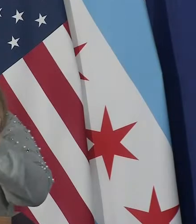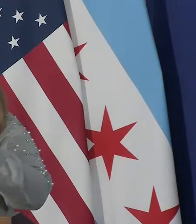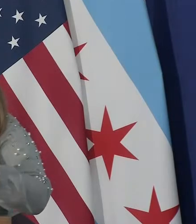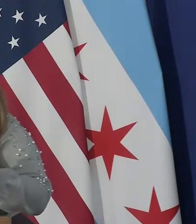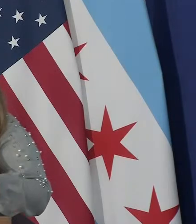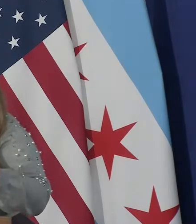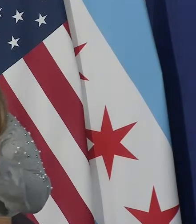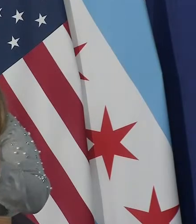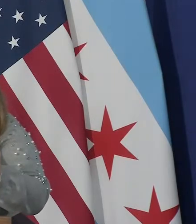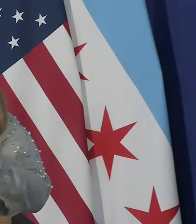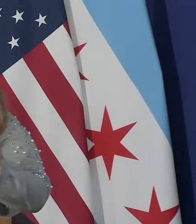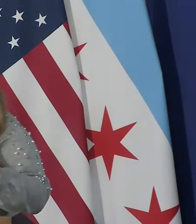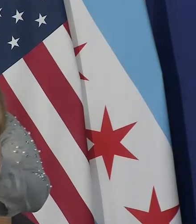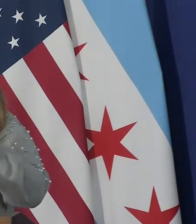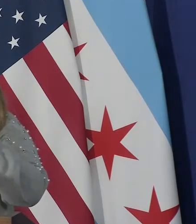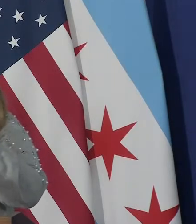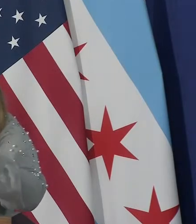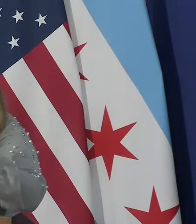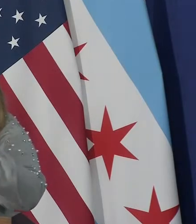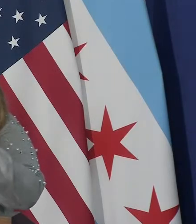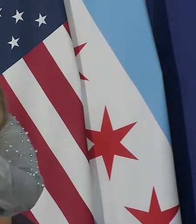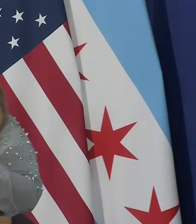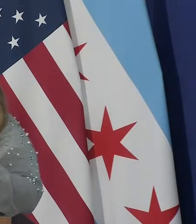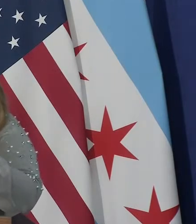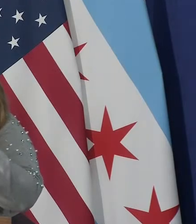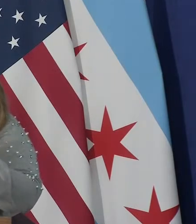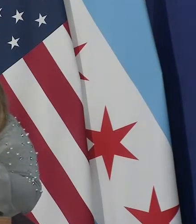zocdox.com/vaccine o vacuna, en inglés vaccine,